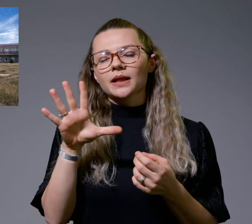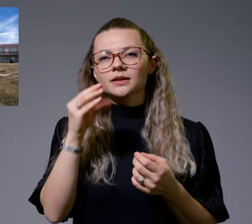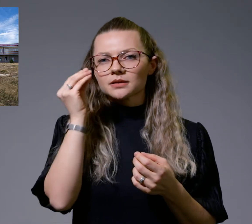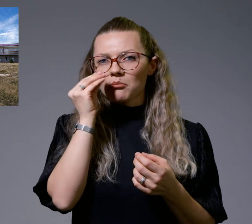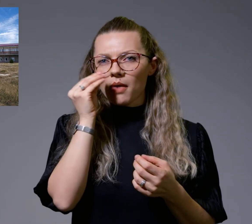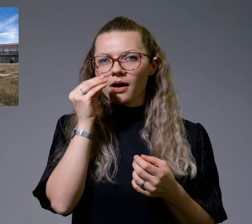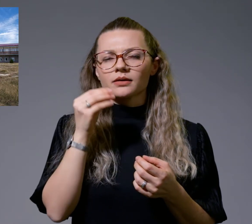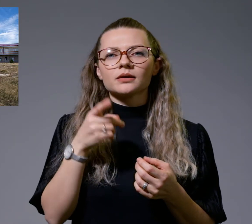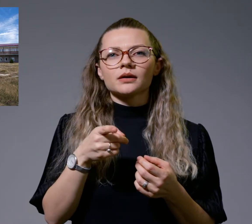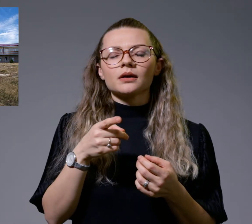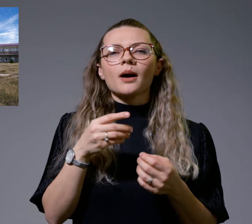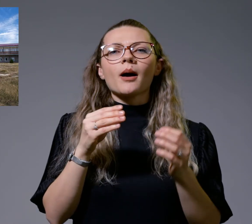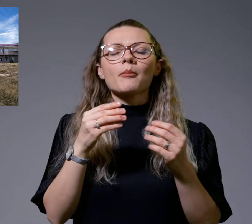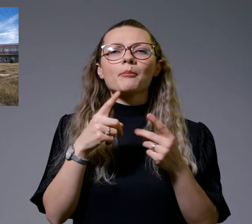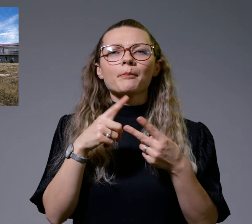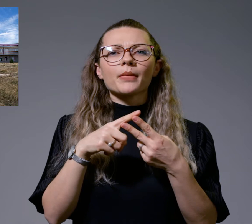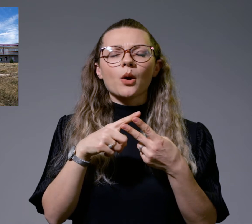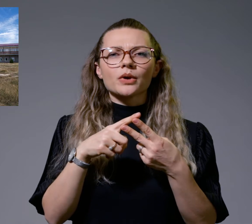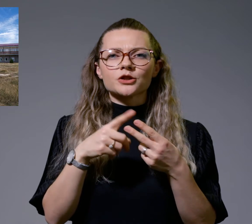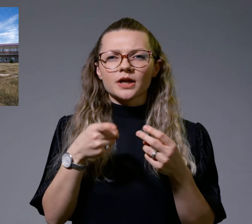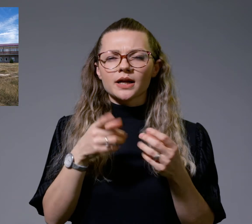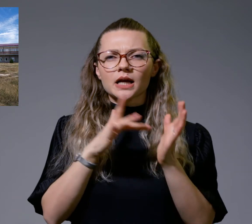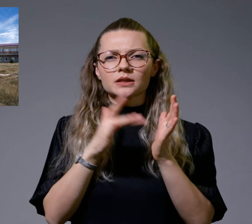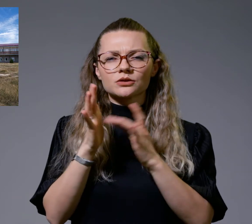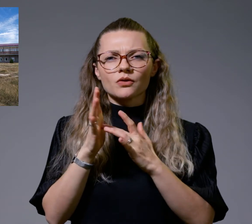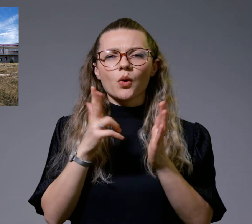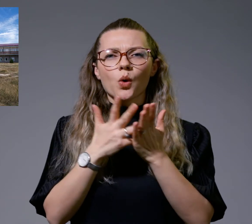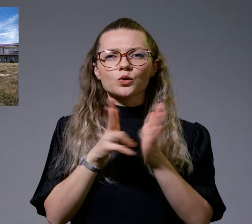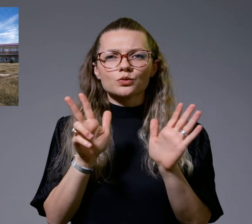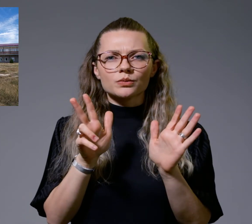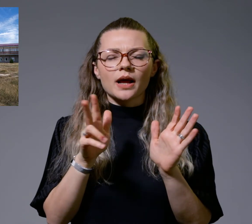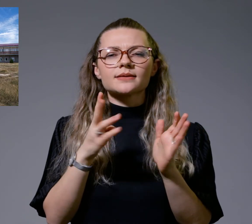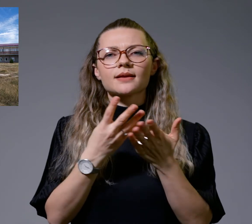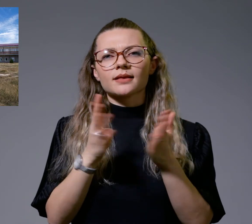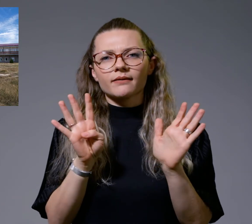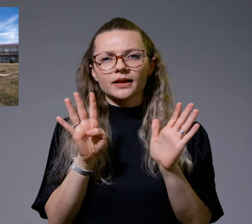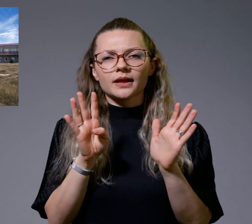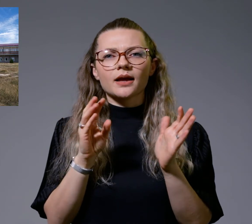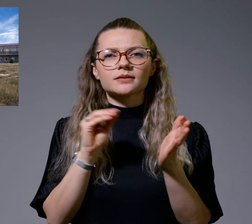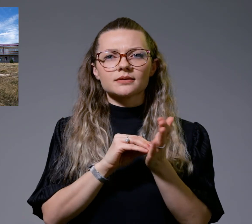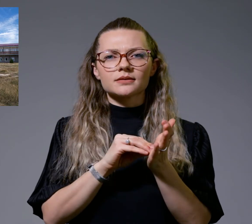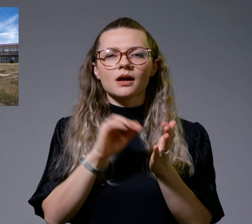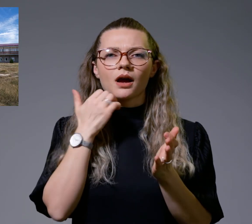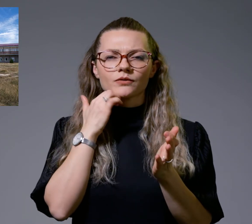и Преображение Христово на 18 и 19 август.